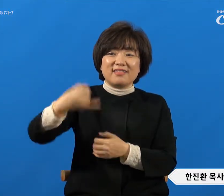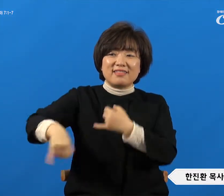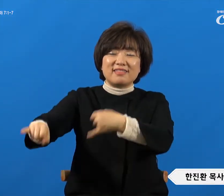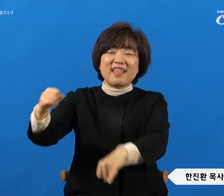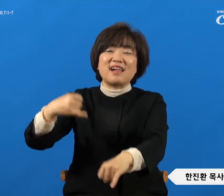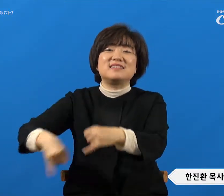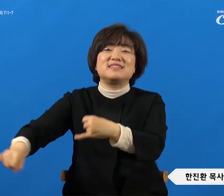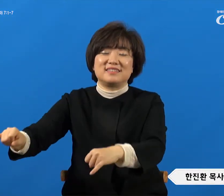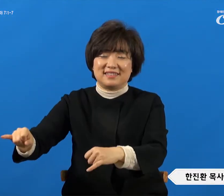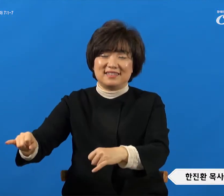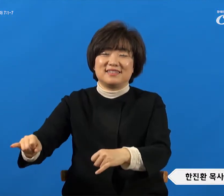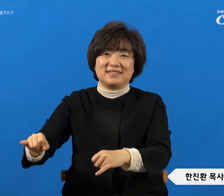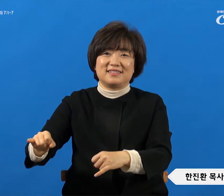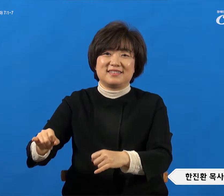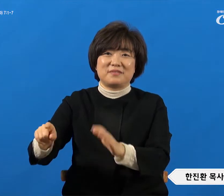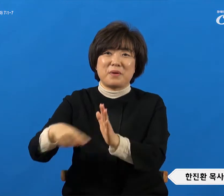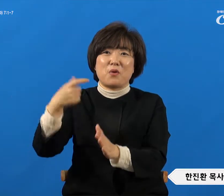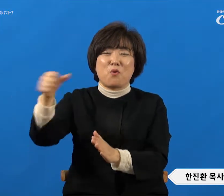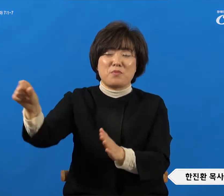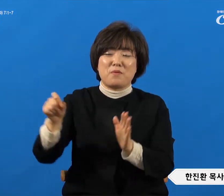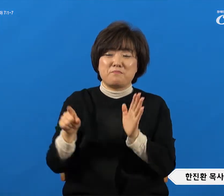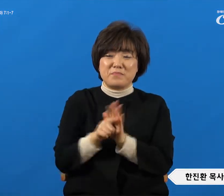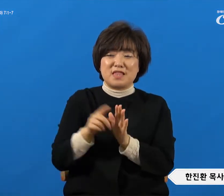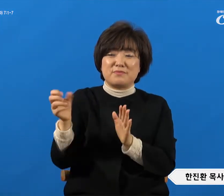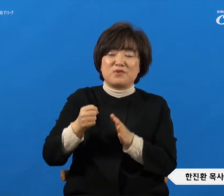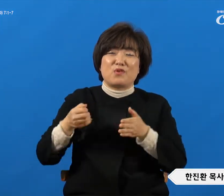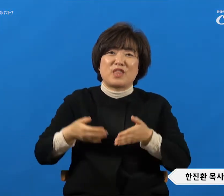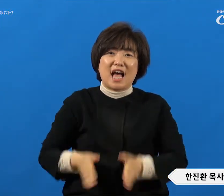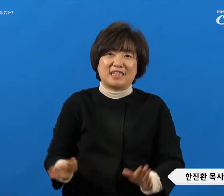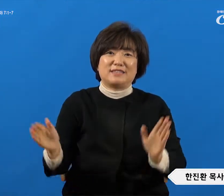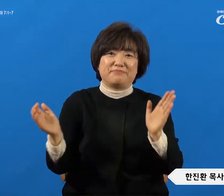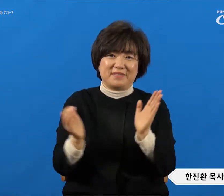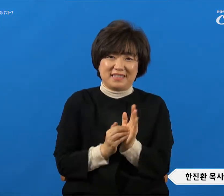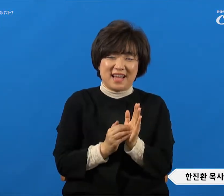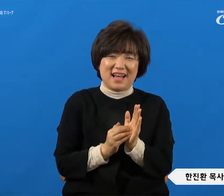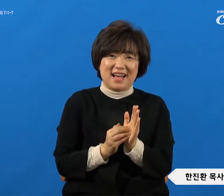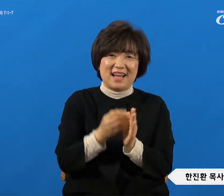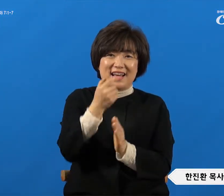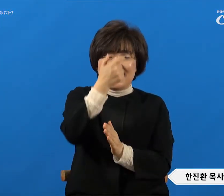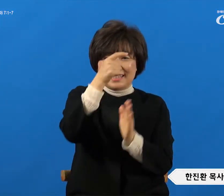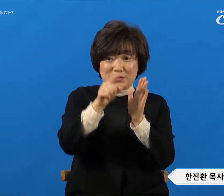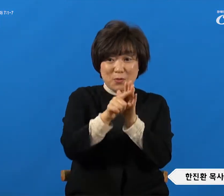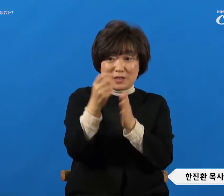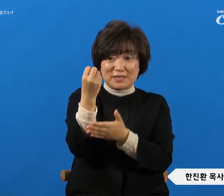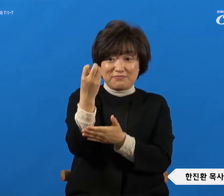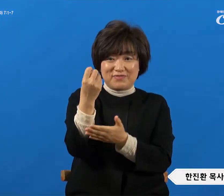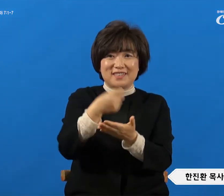딸이 105명입니다. 믿음으로 낳았습니다 하는 그런 기사를 쓴 것입니다.